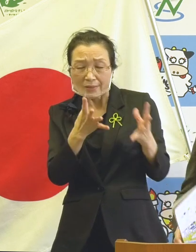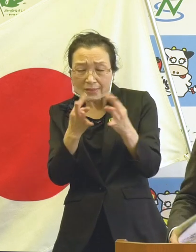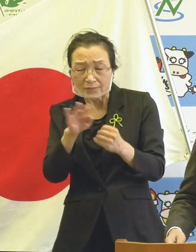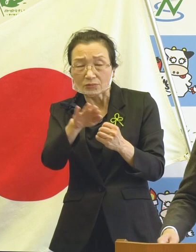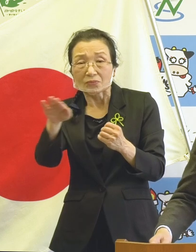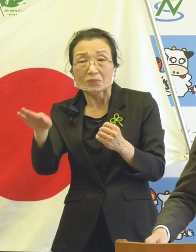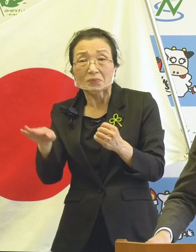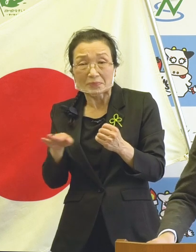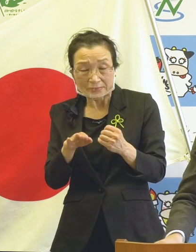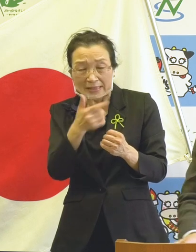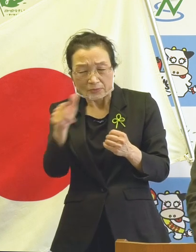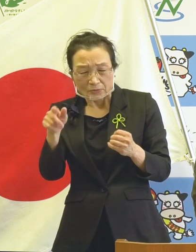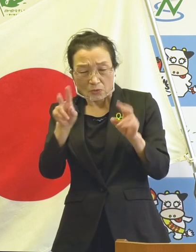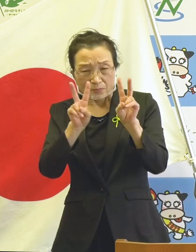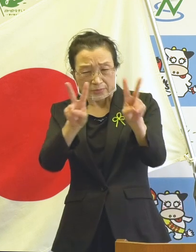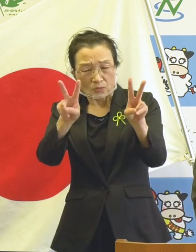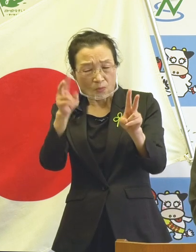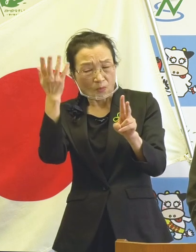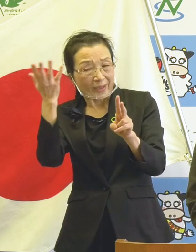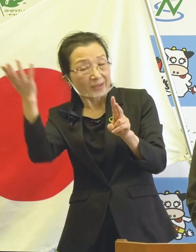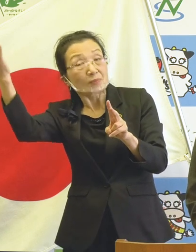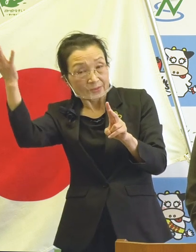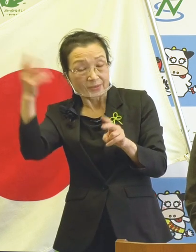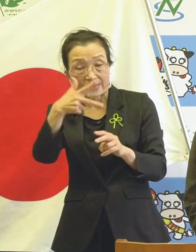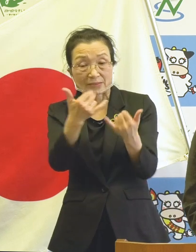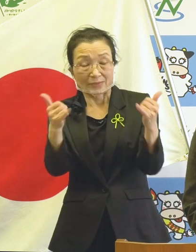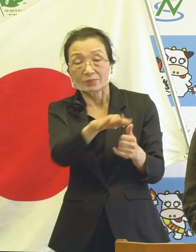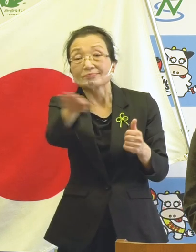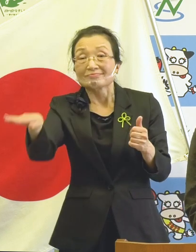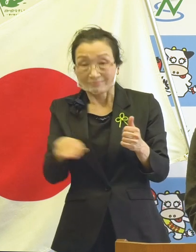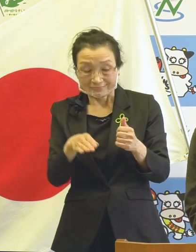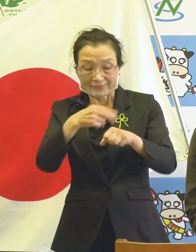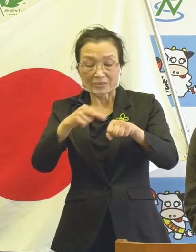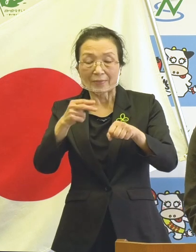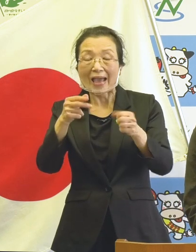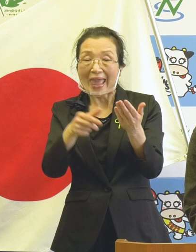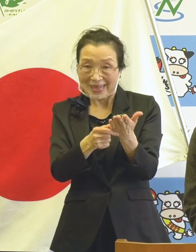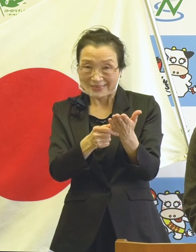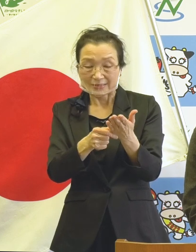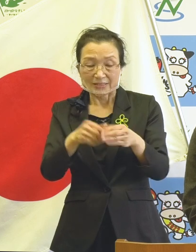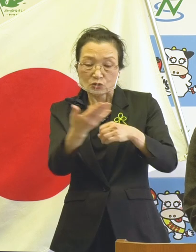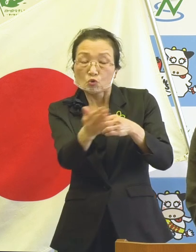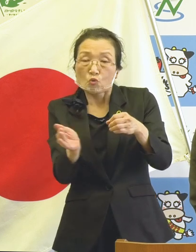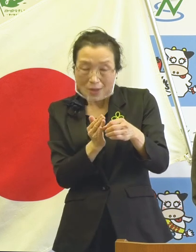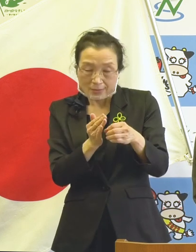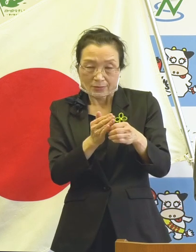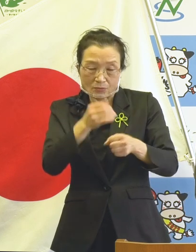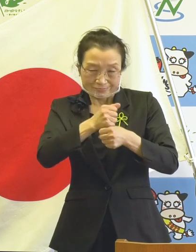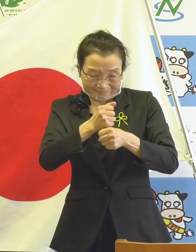まざまなビジョンを描いていただいて、市民の皆様と一緒に那須塩原周辺のまちづくりを進めてまいります